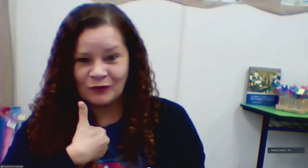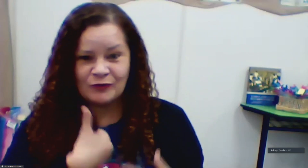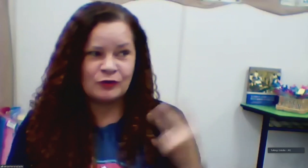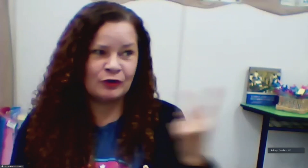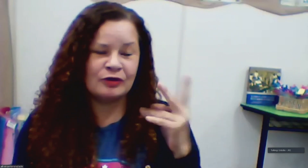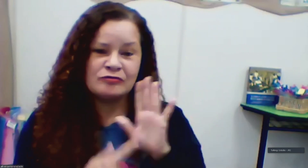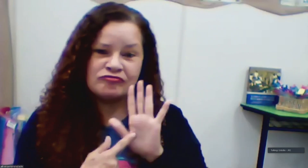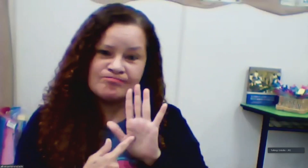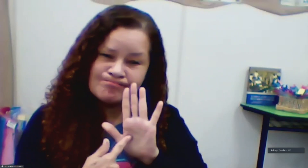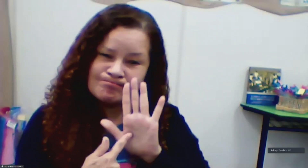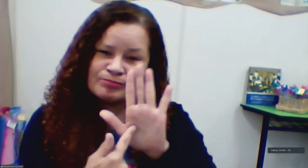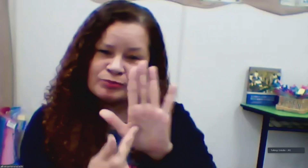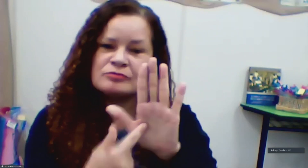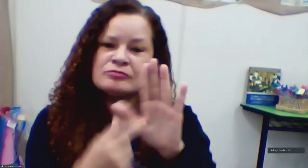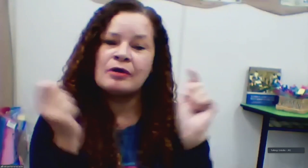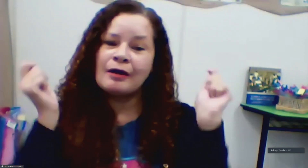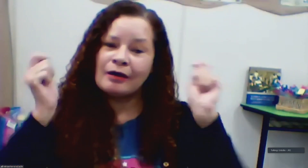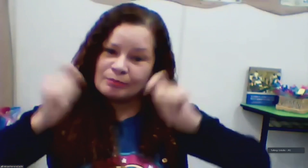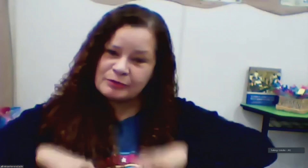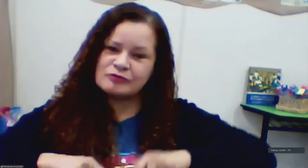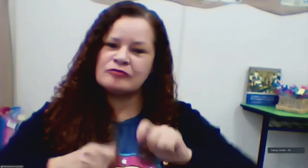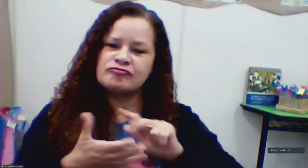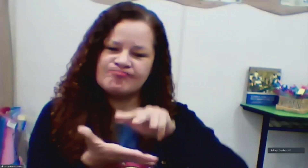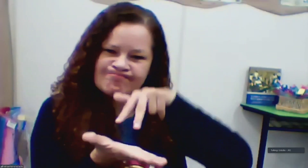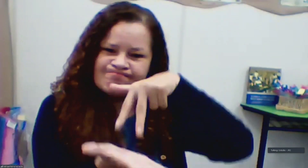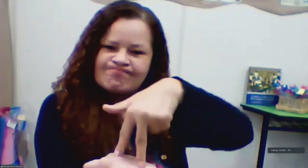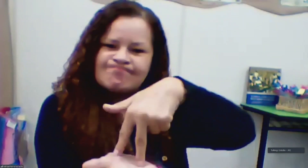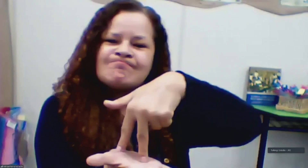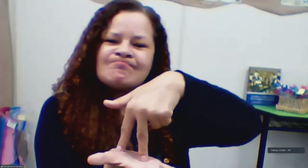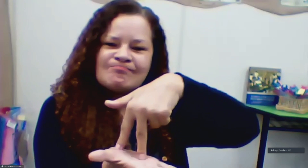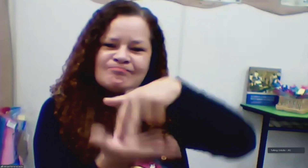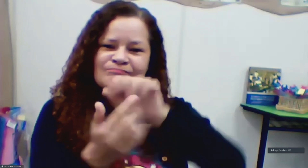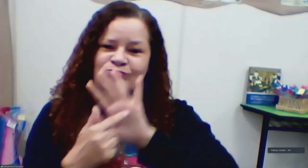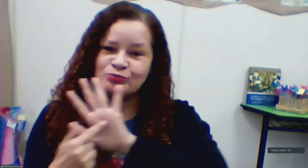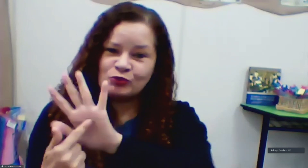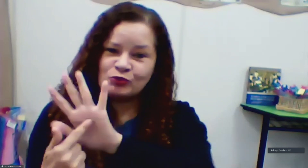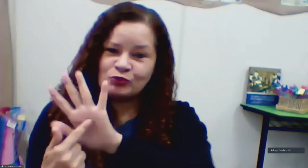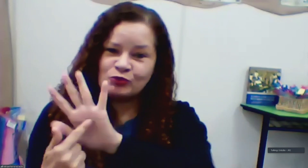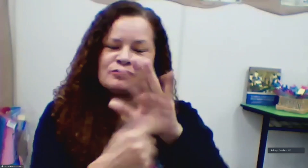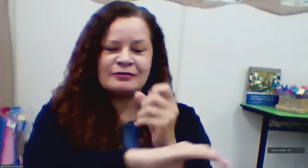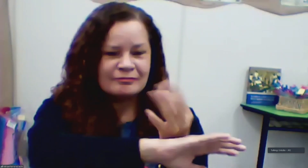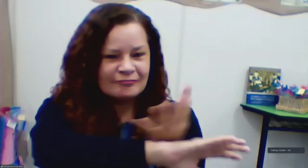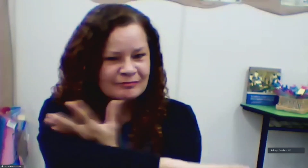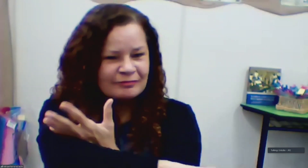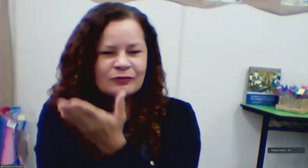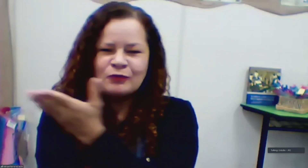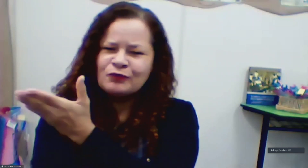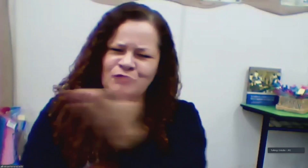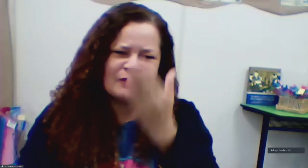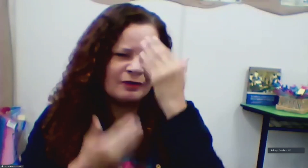como protagonista e mostrar essa língua de sinais, essa emoção para todos os professores.